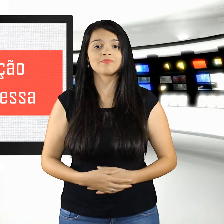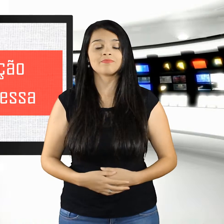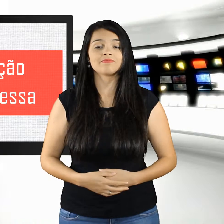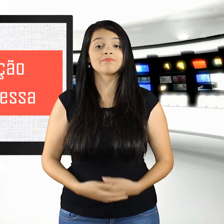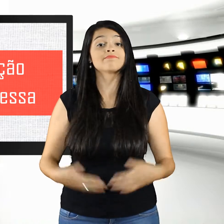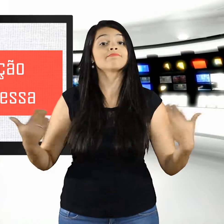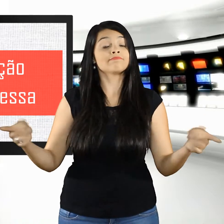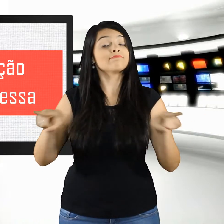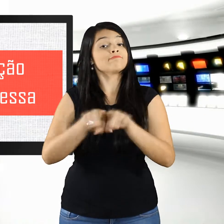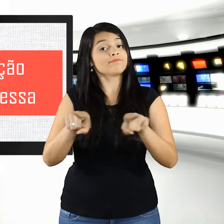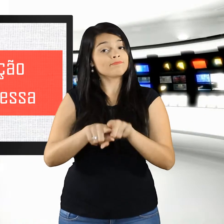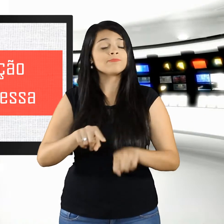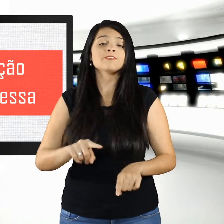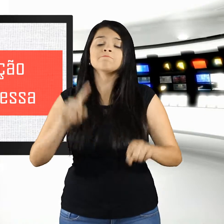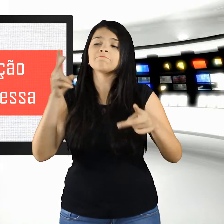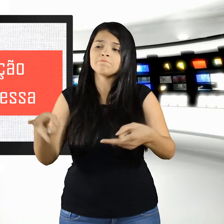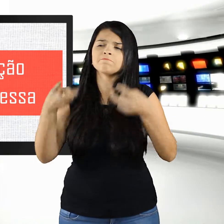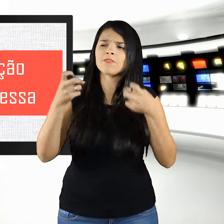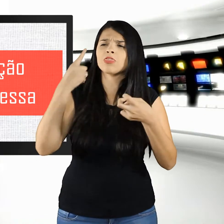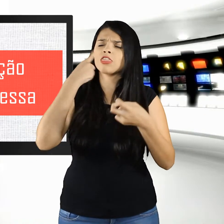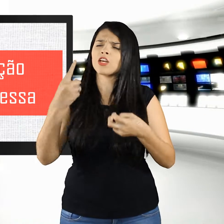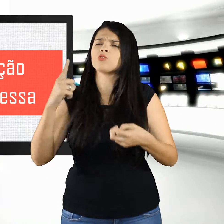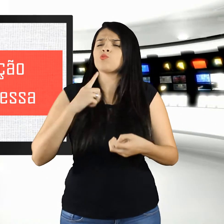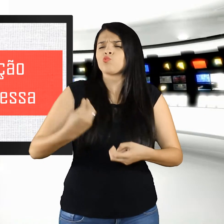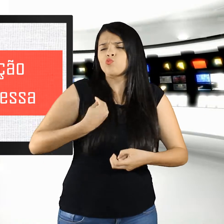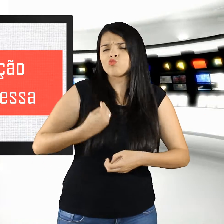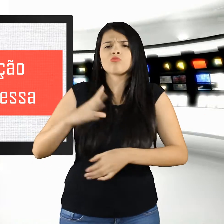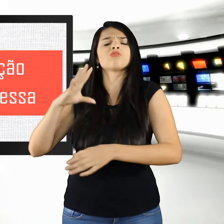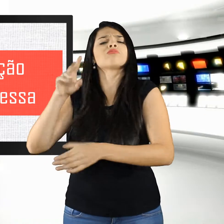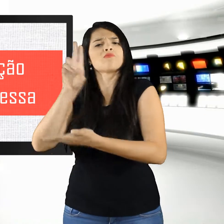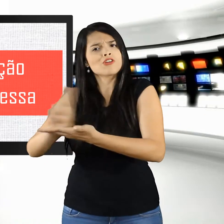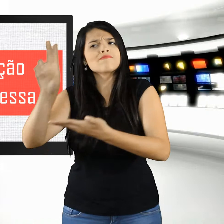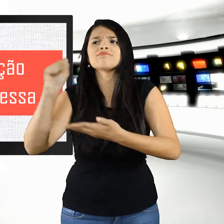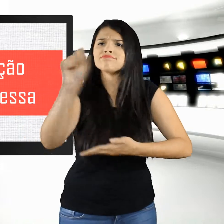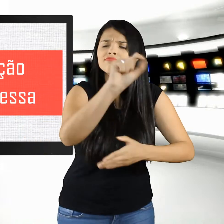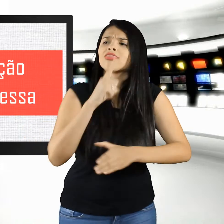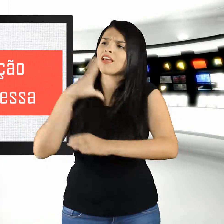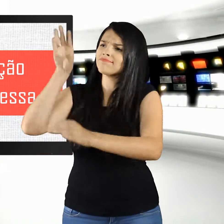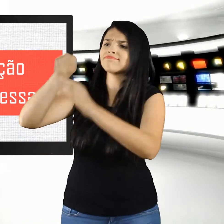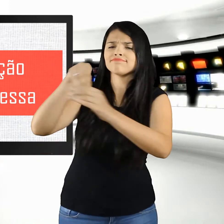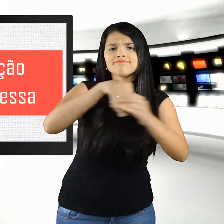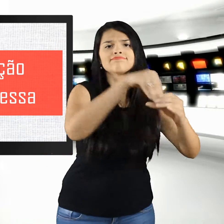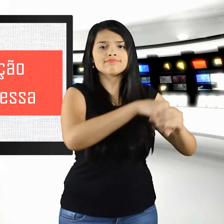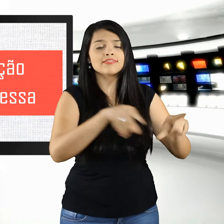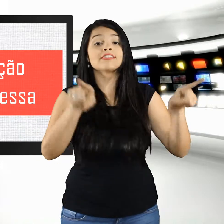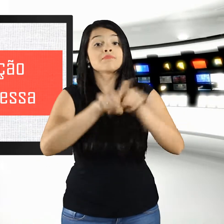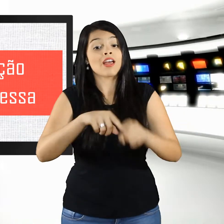Além disso, vemos a presença de surdos na Universidade Pública Brasileira, enquanto alunos e professores. Também